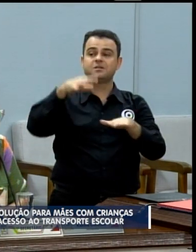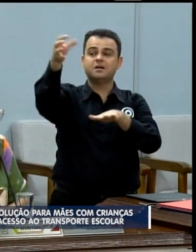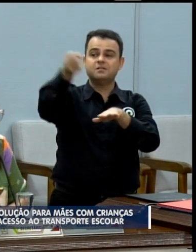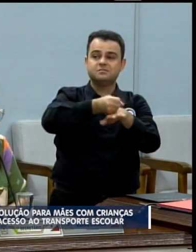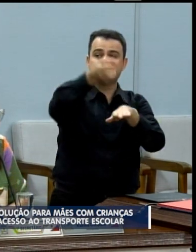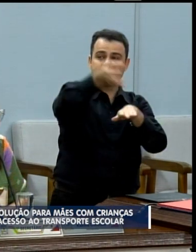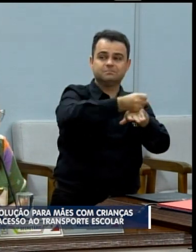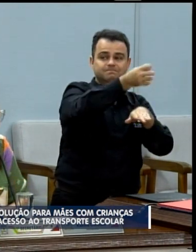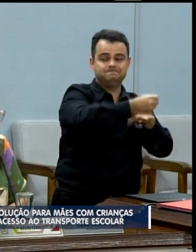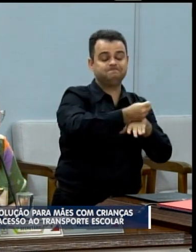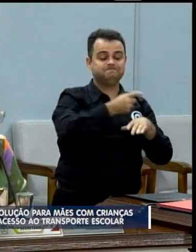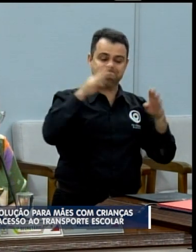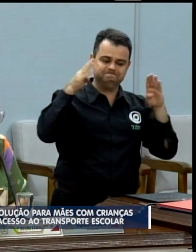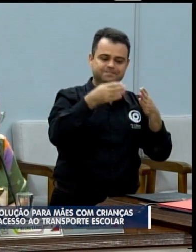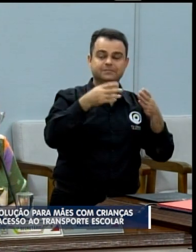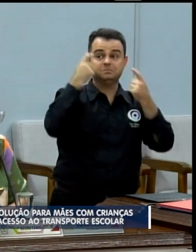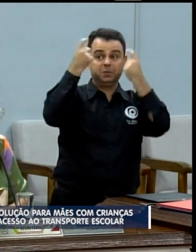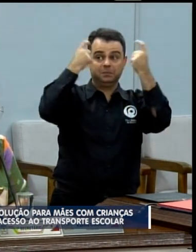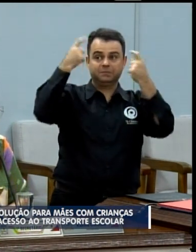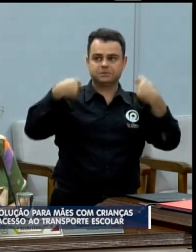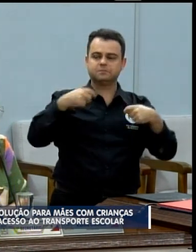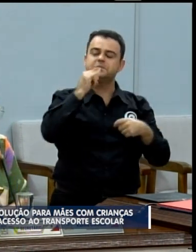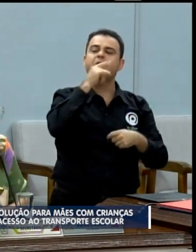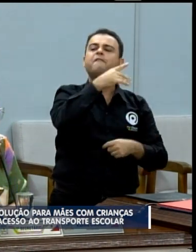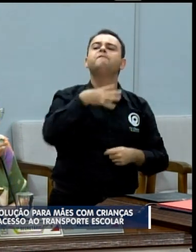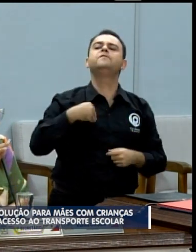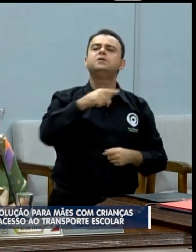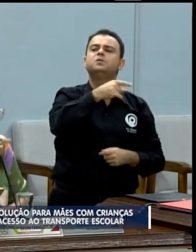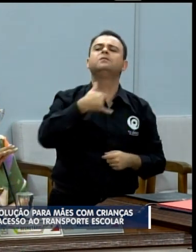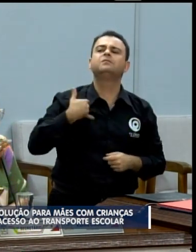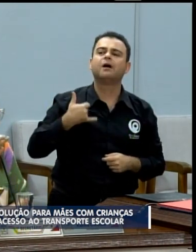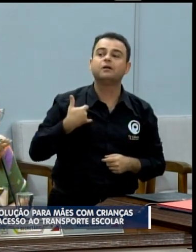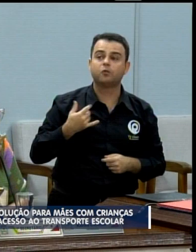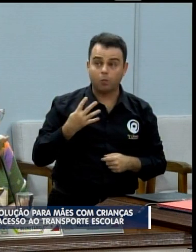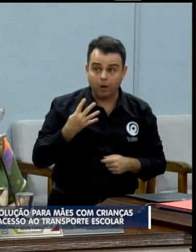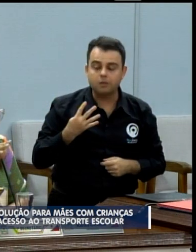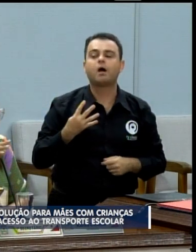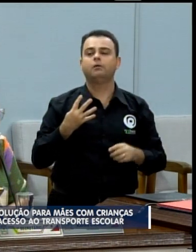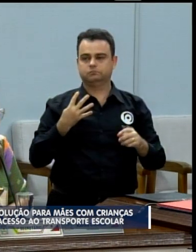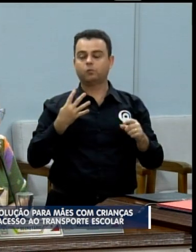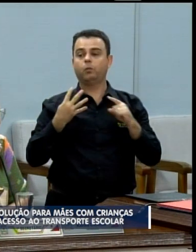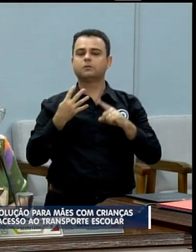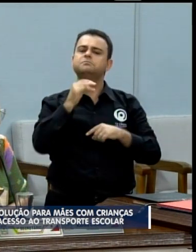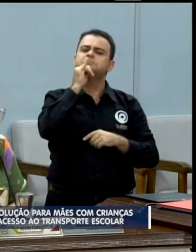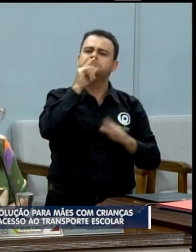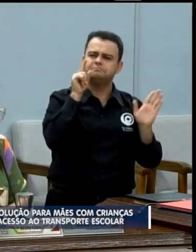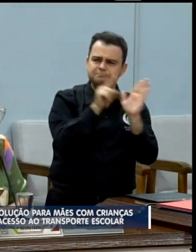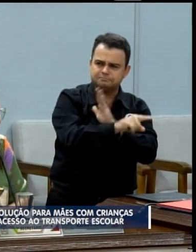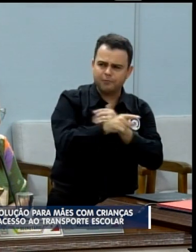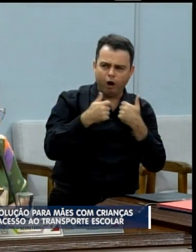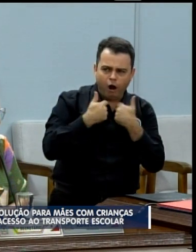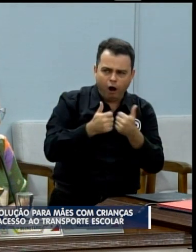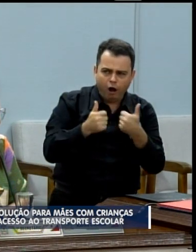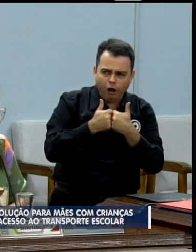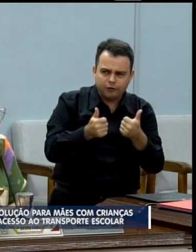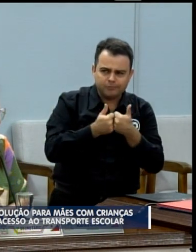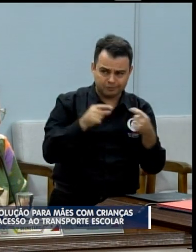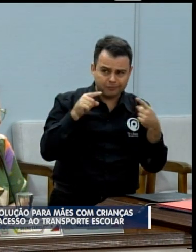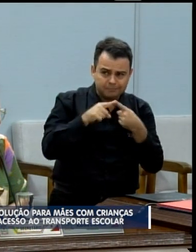filho do senhor? 4 anos. Uma criança de 6, 7, 8 anos tem condição de transporte